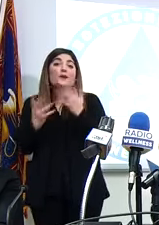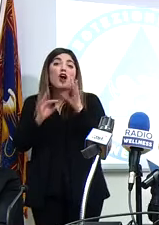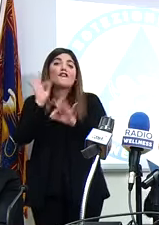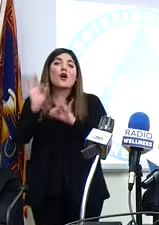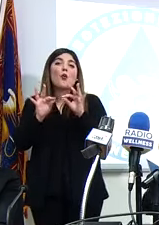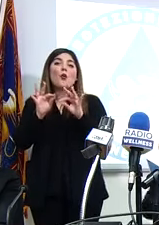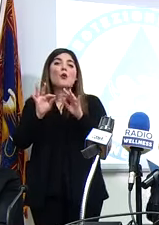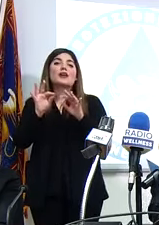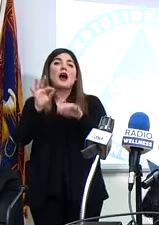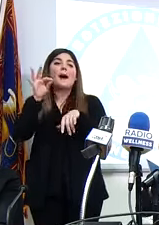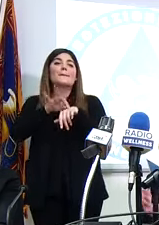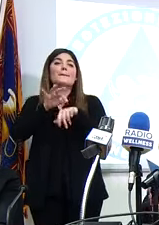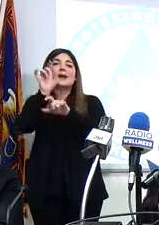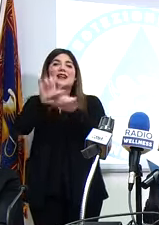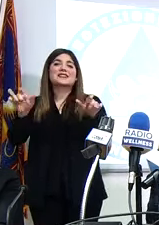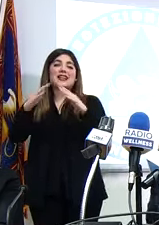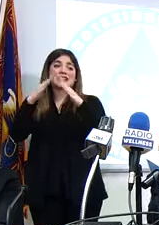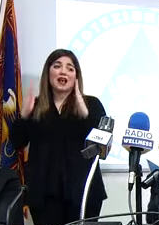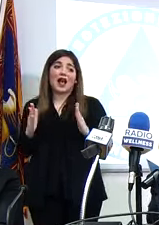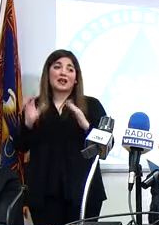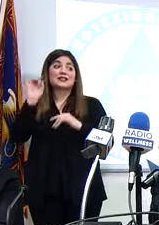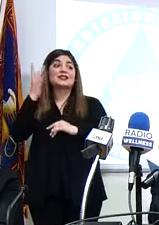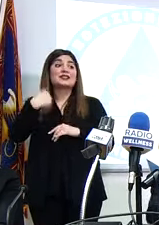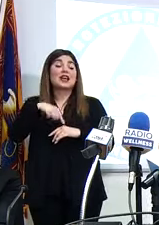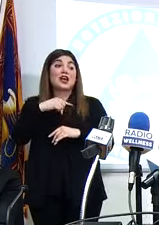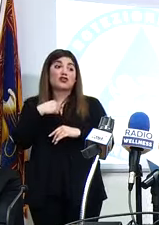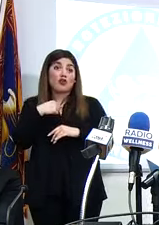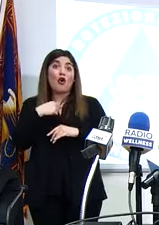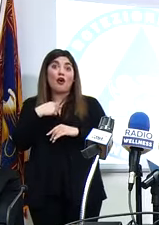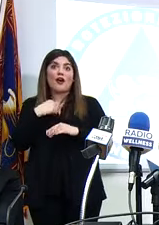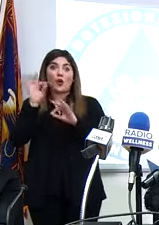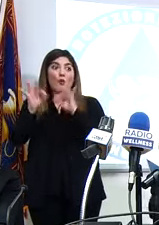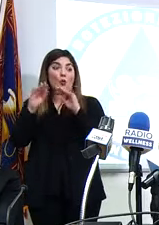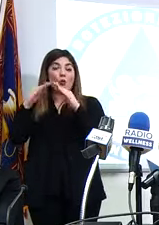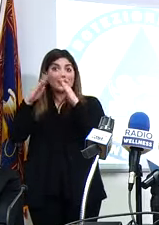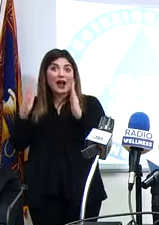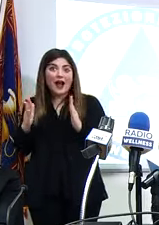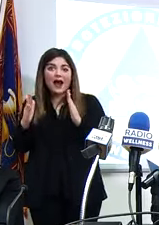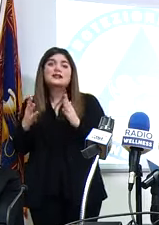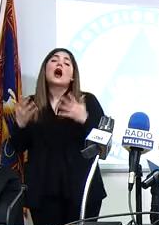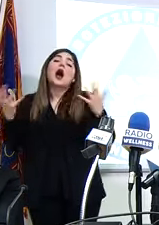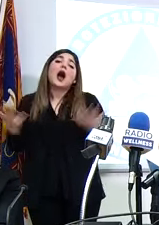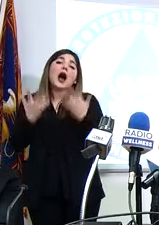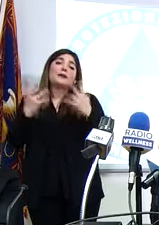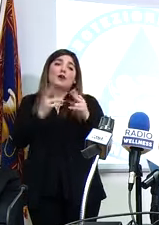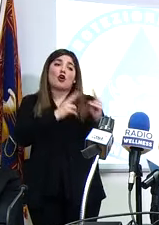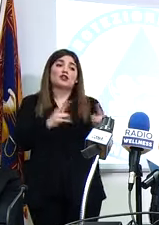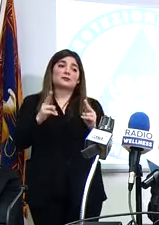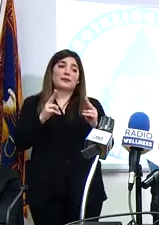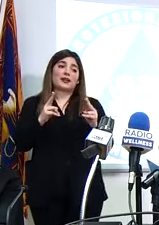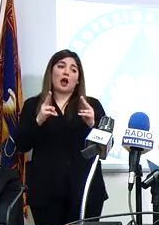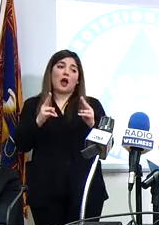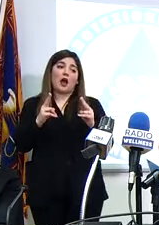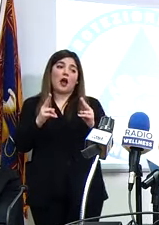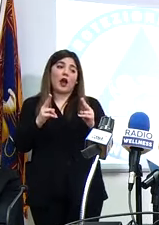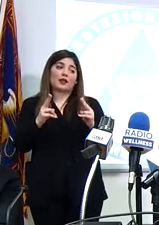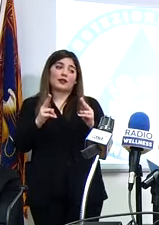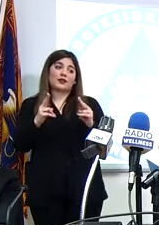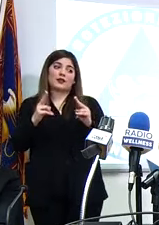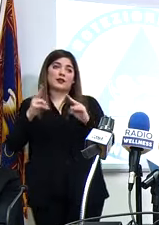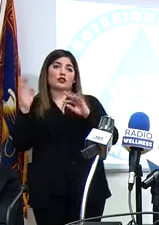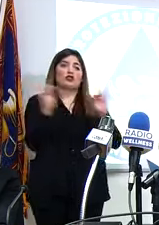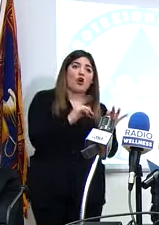Perché se noi li curiamo a casa non intasiamo i pronti soccorsi. Arrivo alla seconda domanda, la differenza tra c'è i vaccini... Anche Verona in questo progetto. Prego? C'è anche Verona in